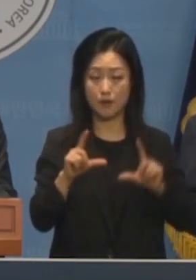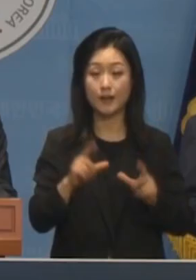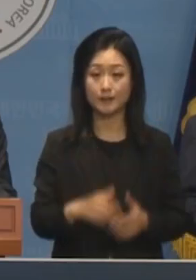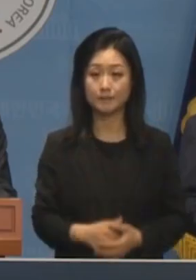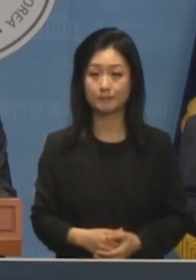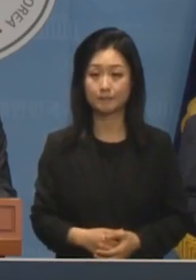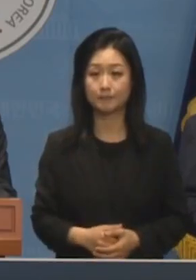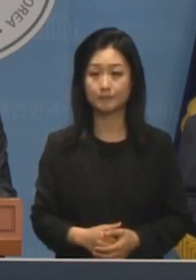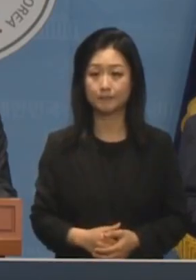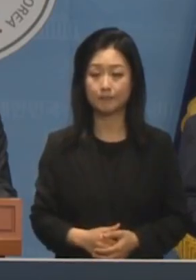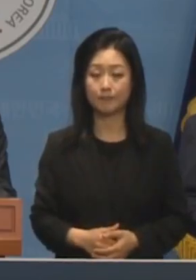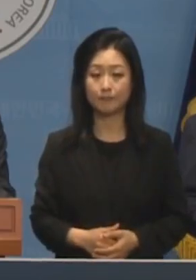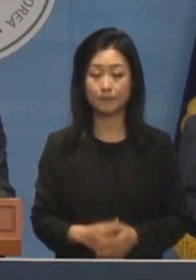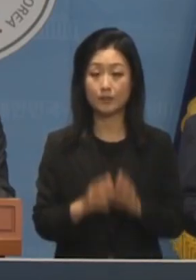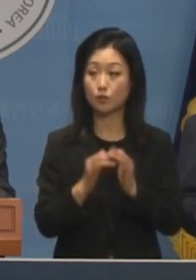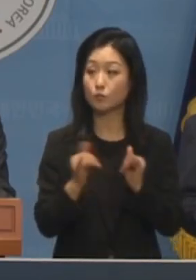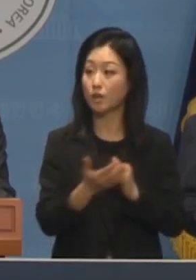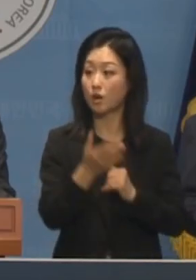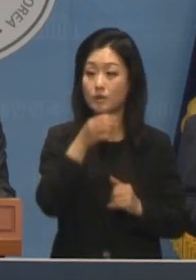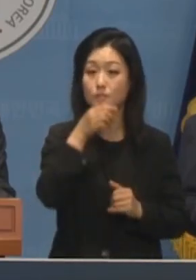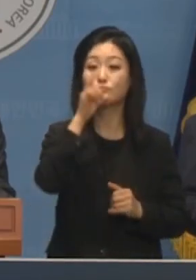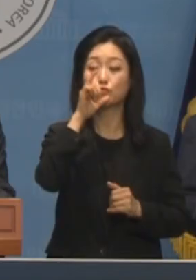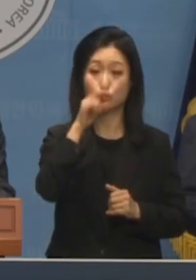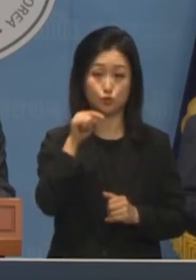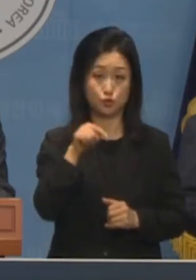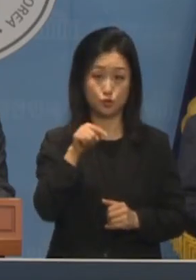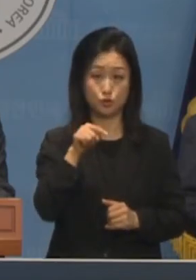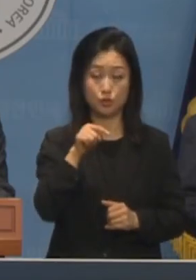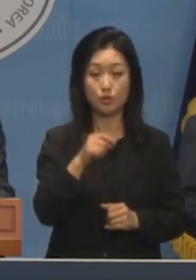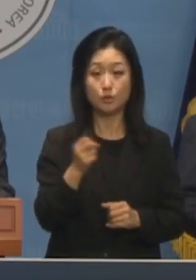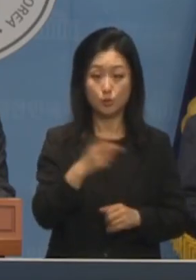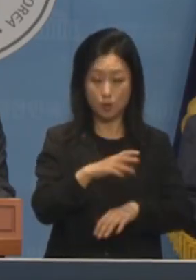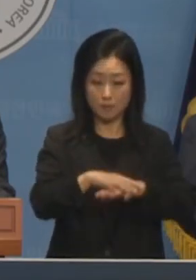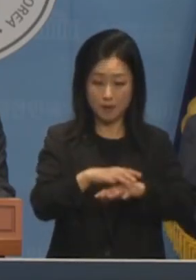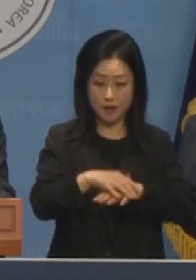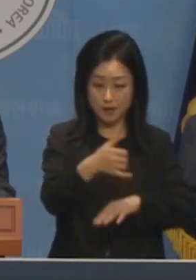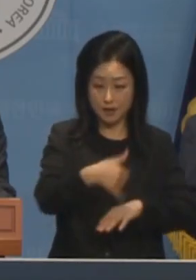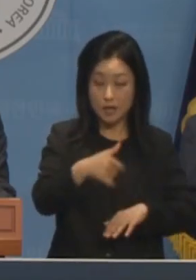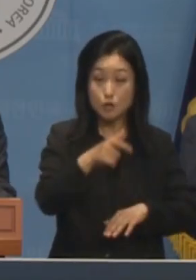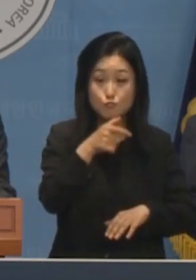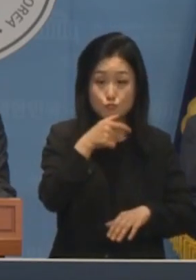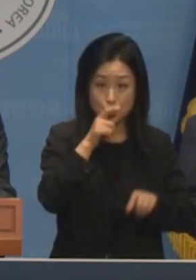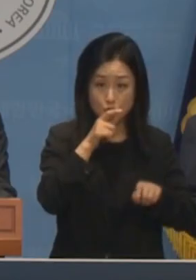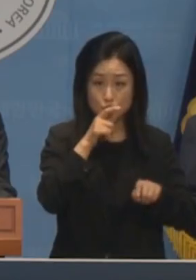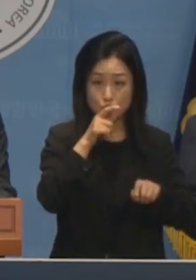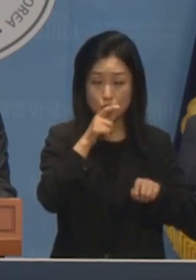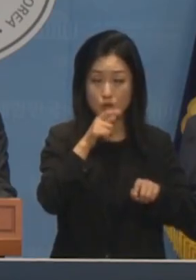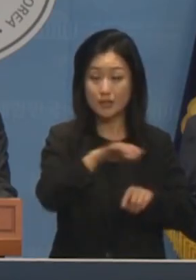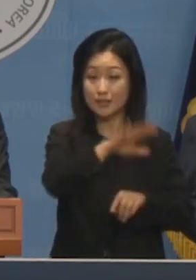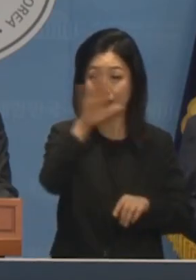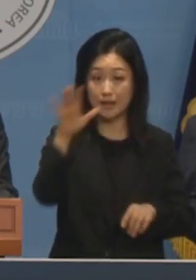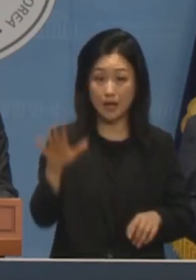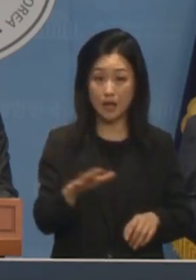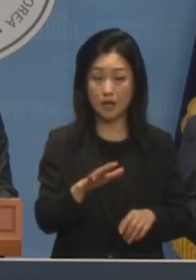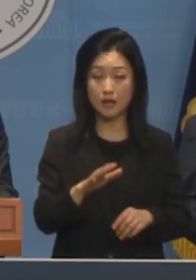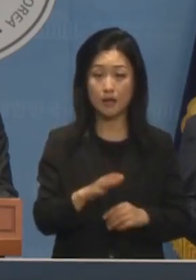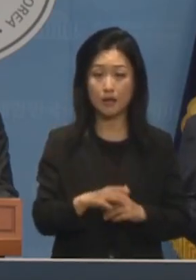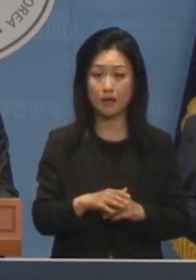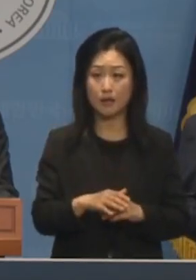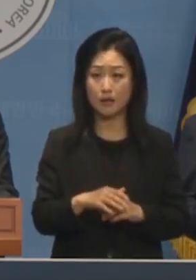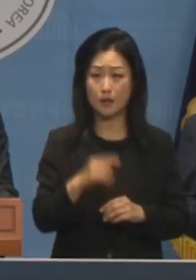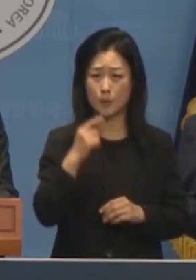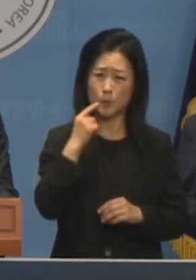수준입니다. 국민들이 마시는 물과 농작물에 사용되는 물의 취수원이 현재